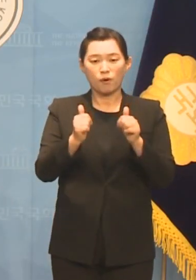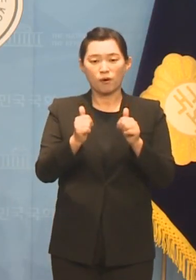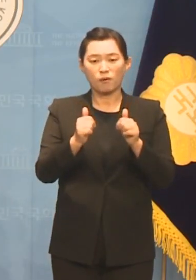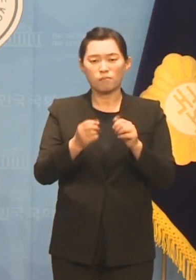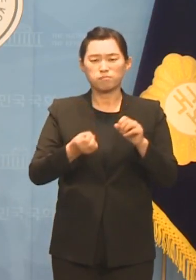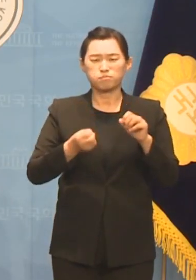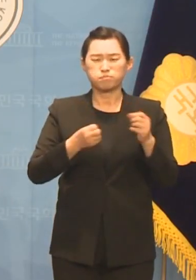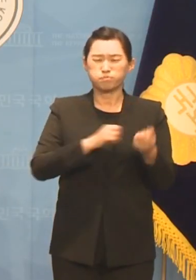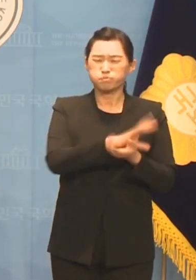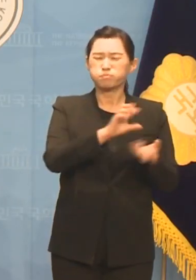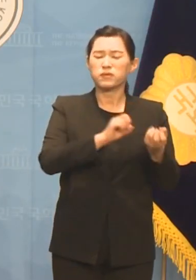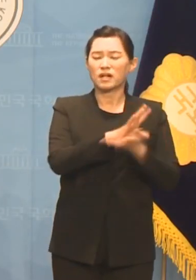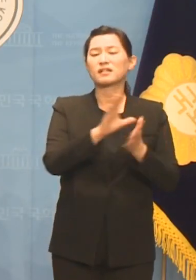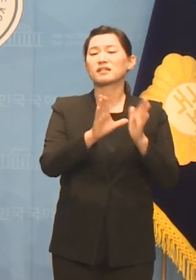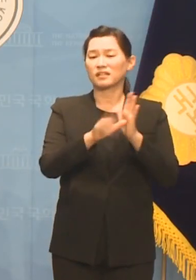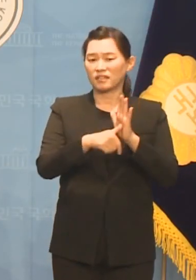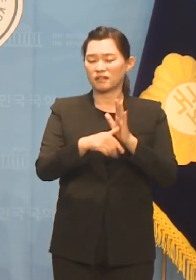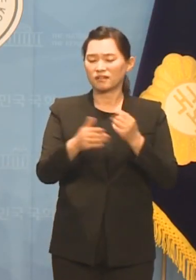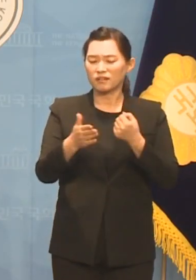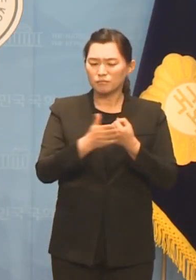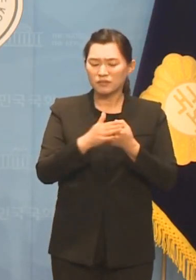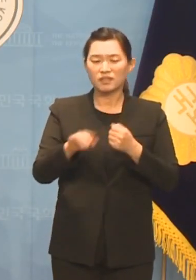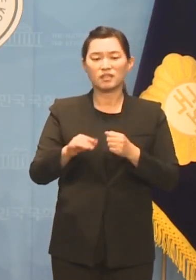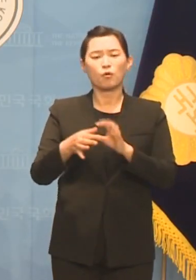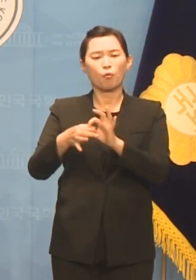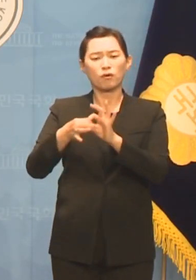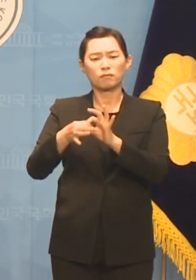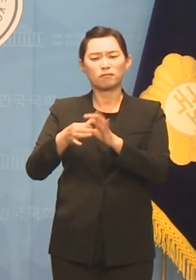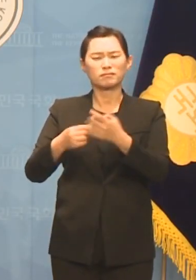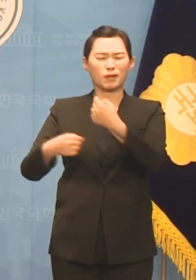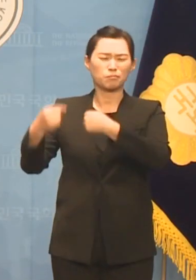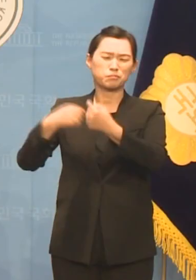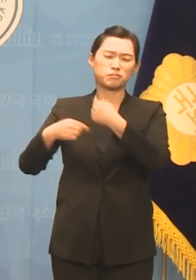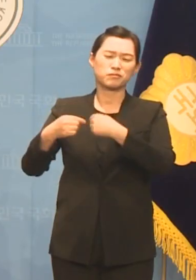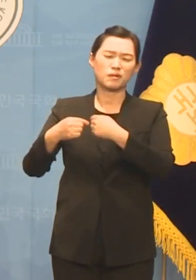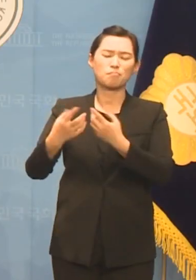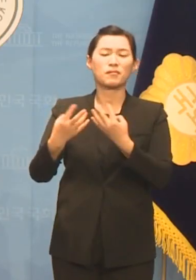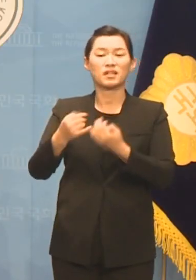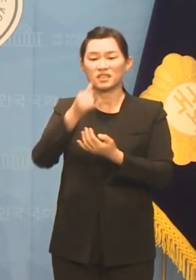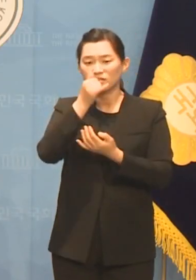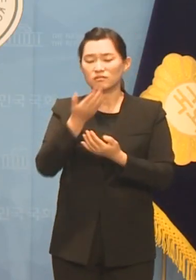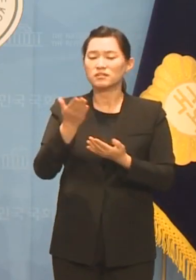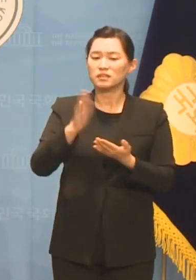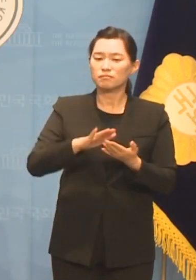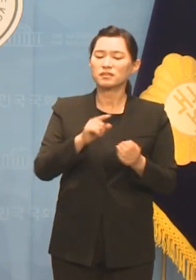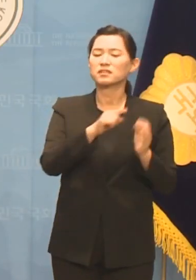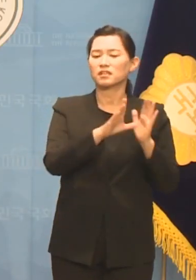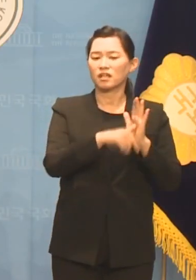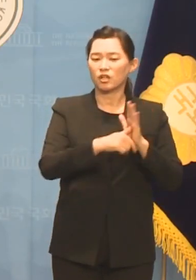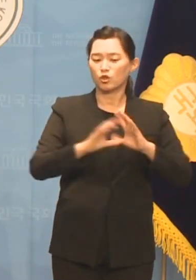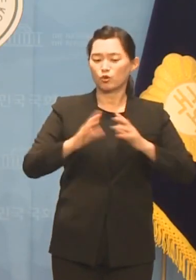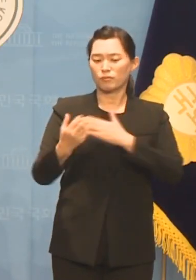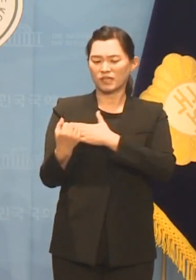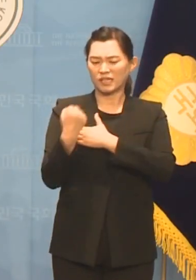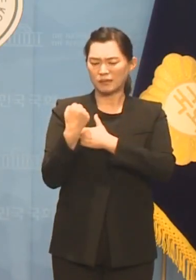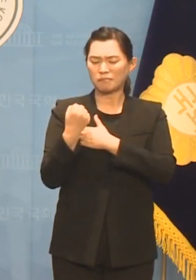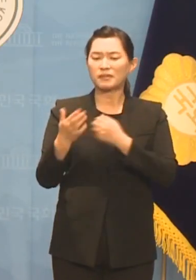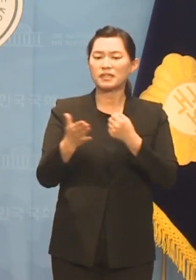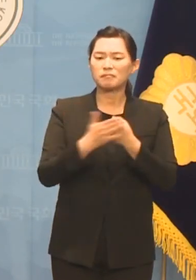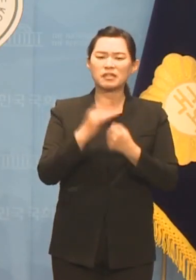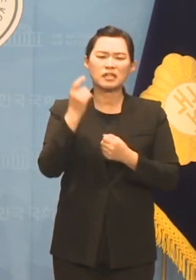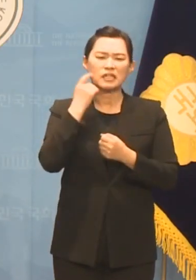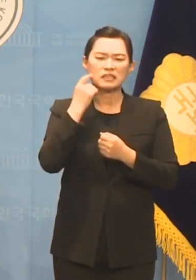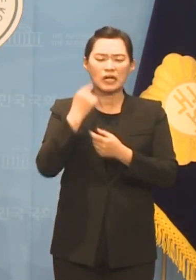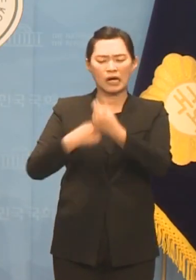모의되던 시기로 관련 제보가 민주파출소에 상당수 접수되었으나 그 당시 국민의힘 선동에 의해 허위